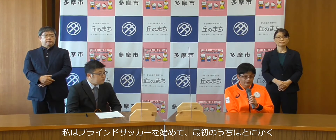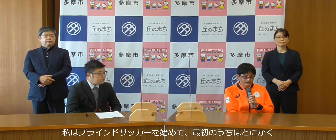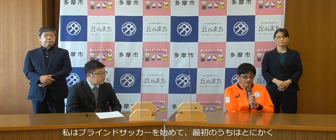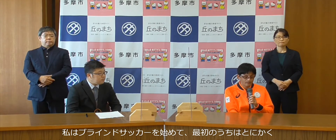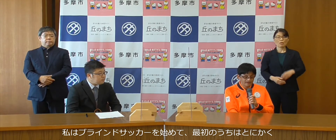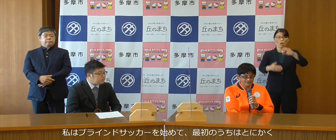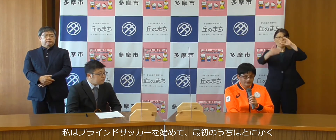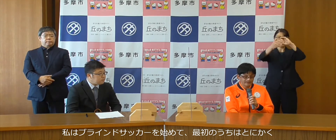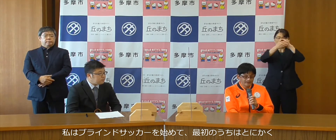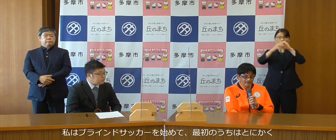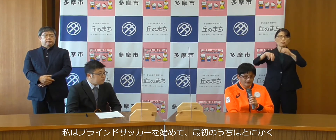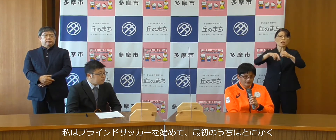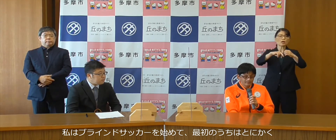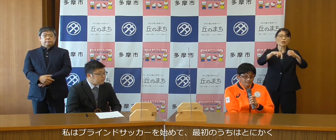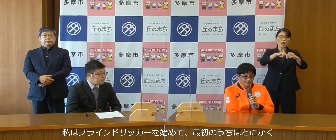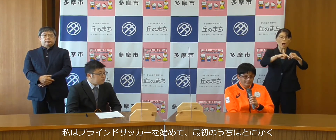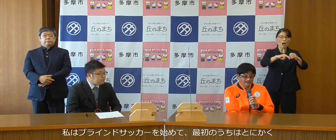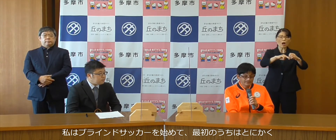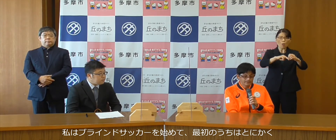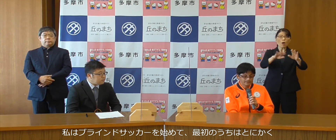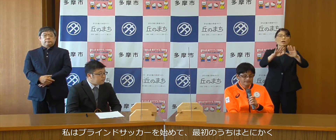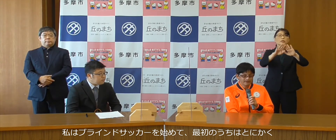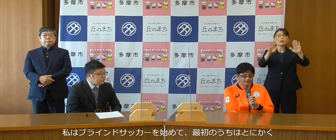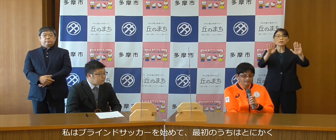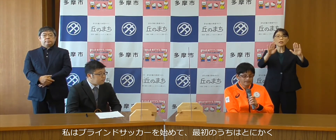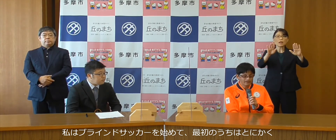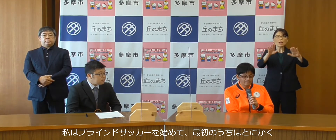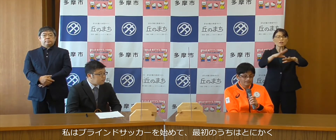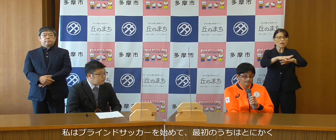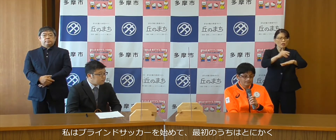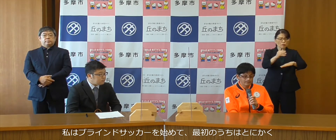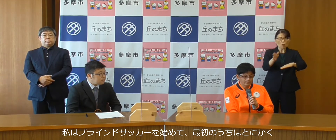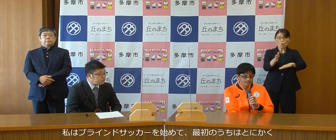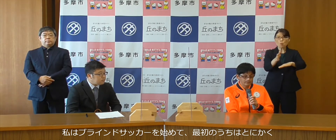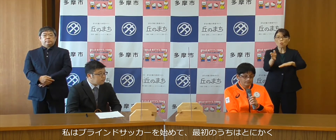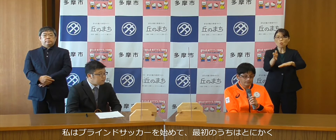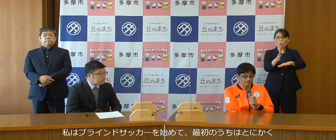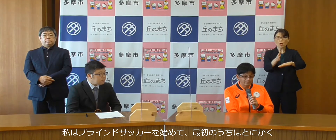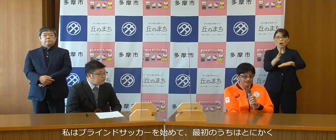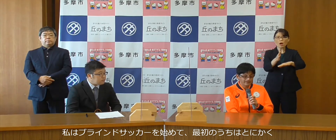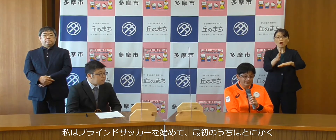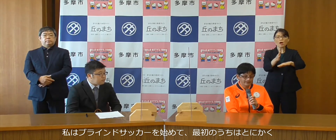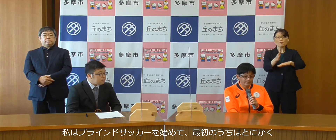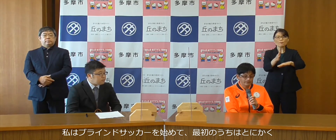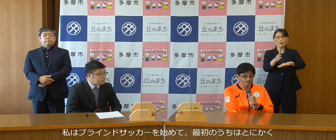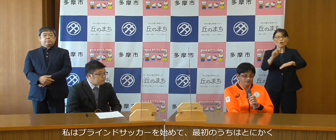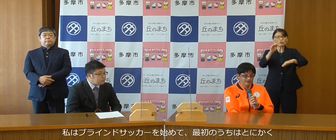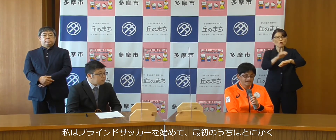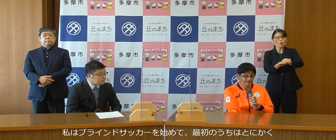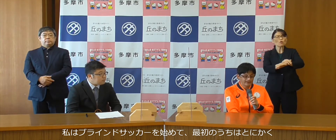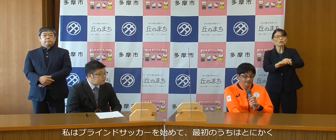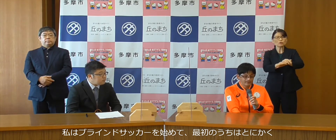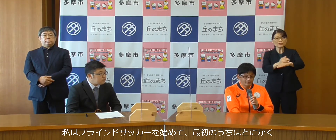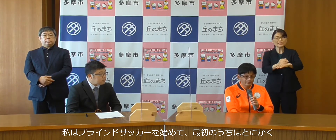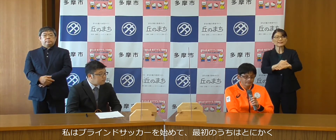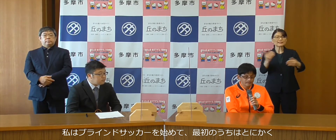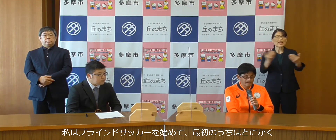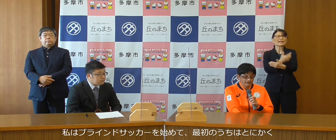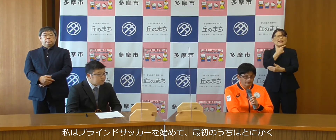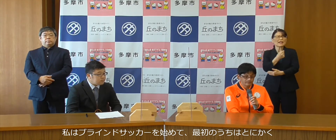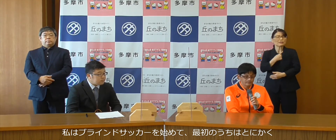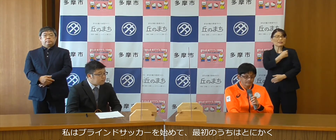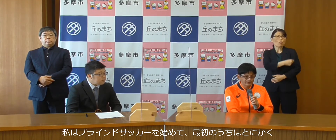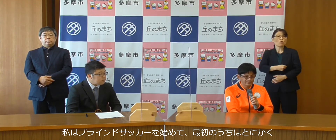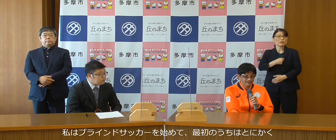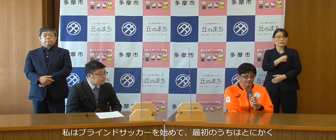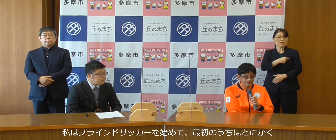ブラインドサッカーを始めて最初のうちはとにかく上手くなりたいという思いだけでトレーニ